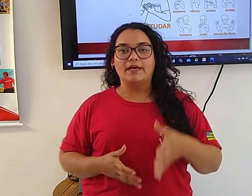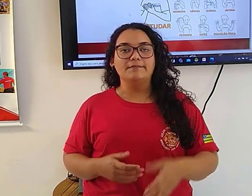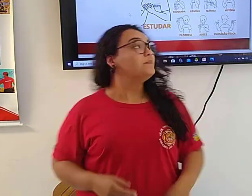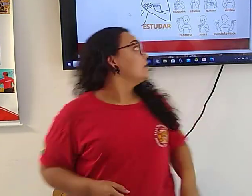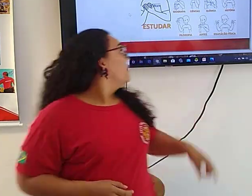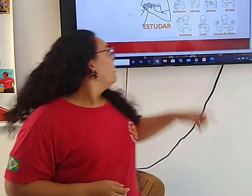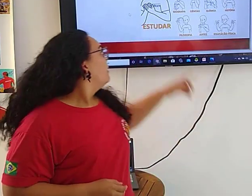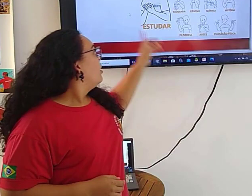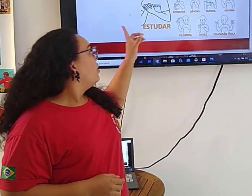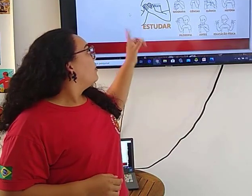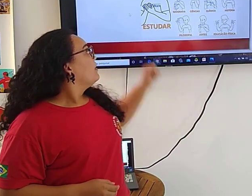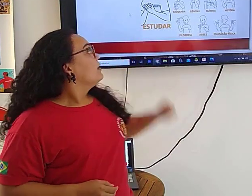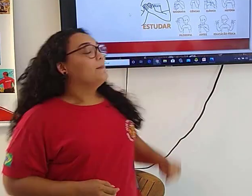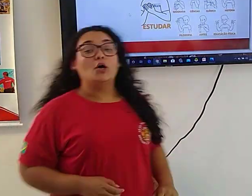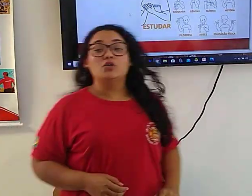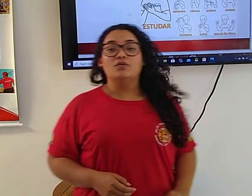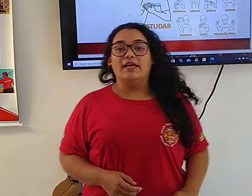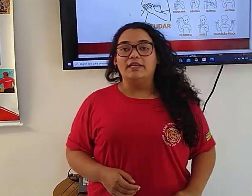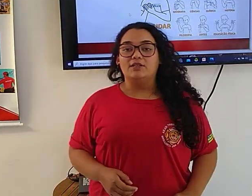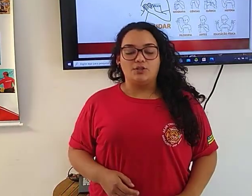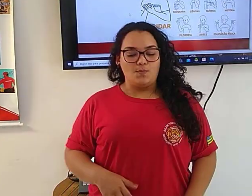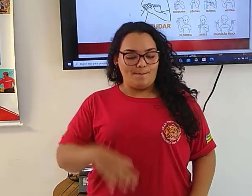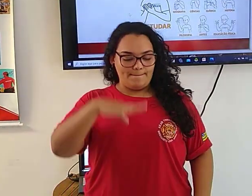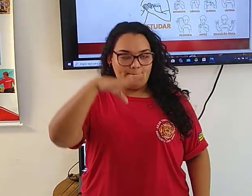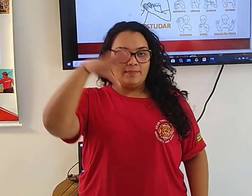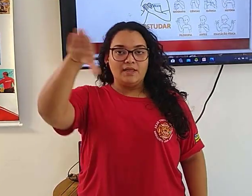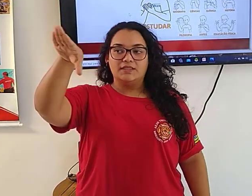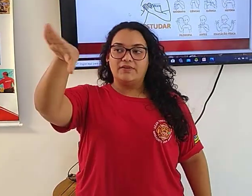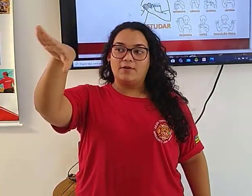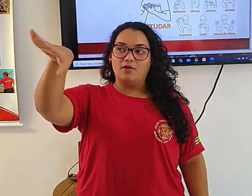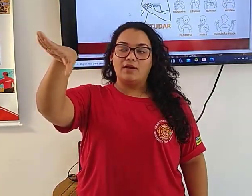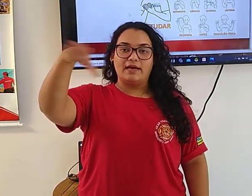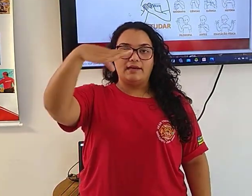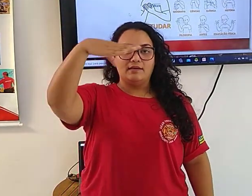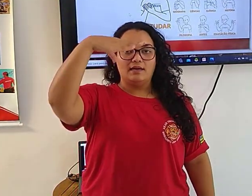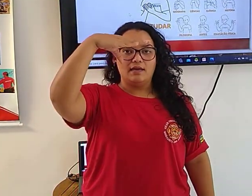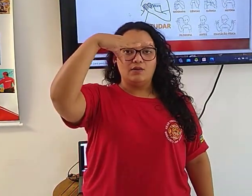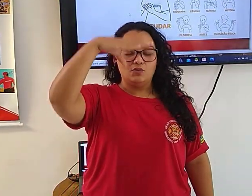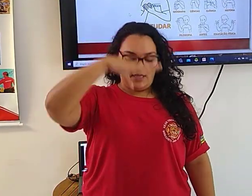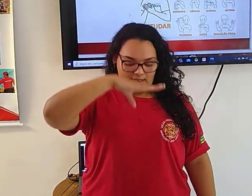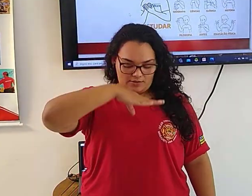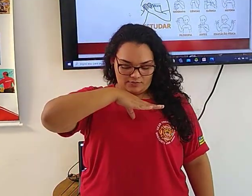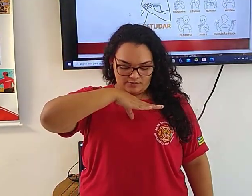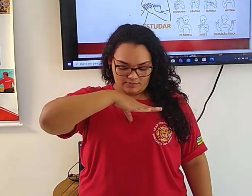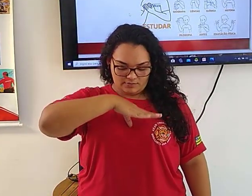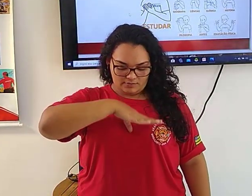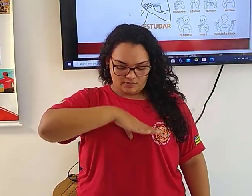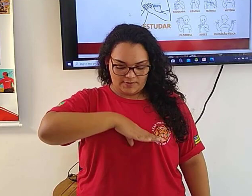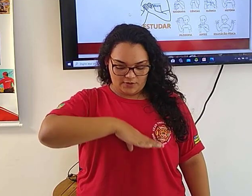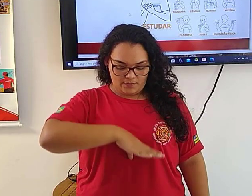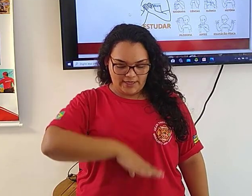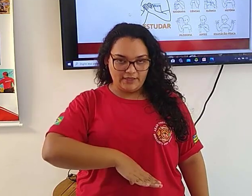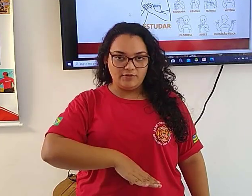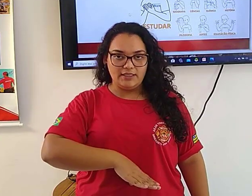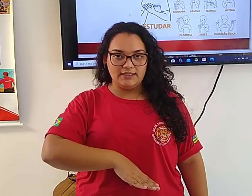Tá? Ó, português. Você vai colocar o dedão no meio do peito e